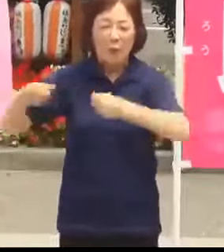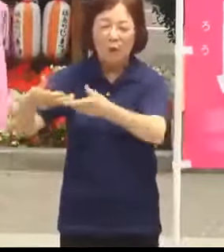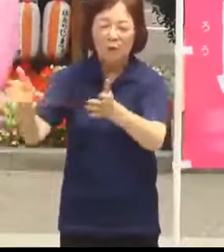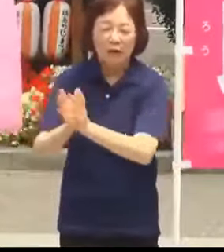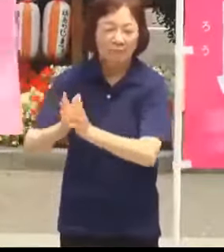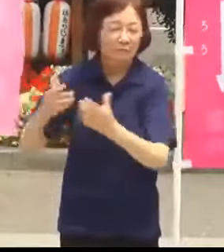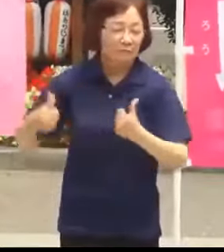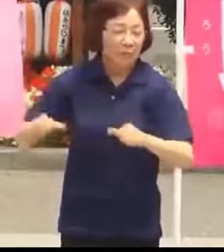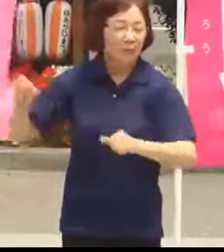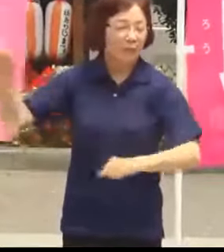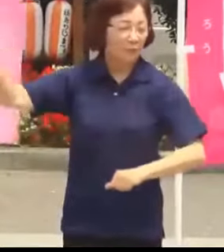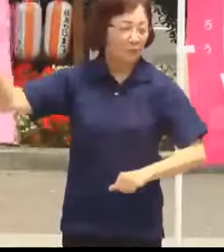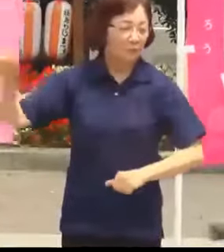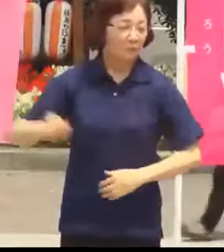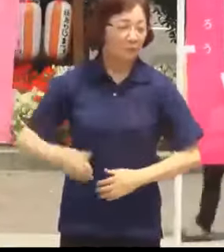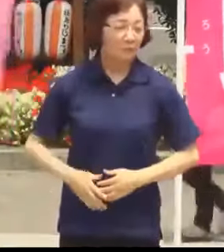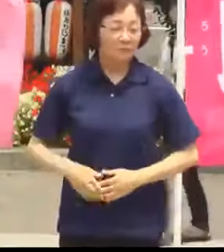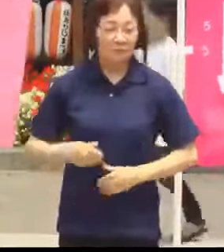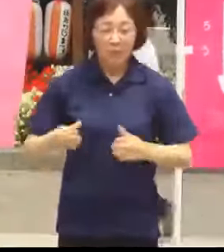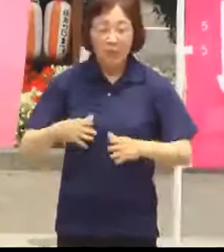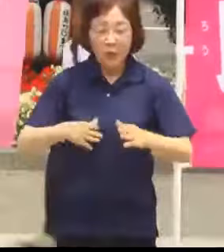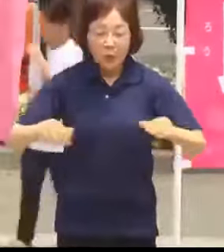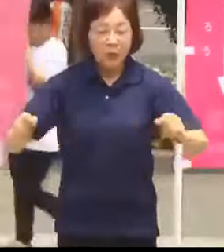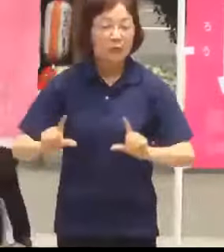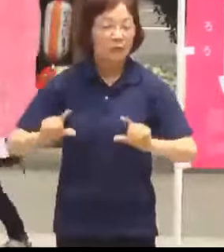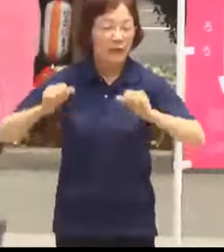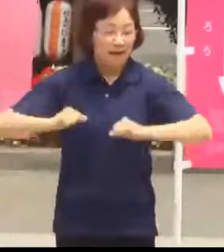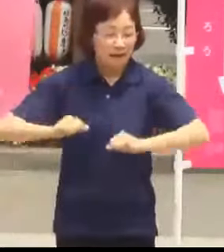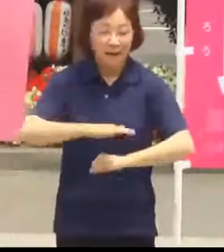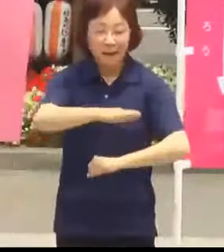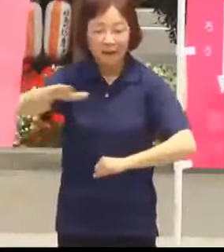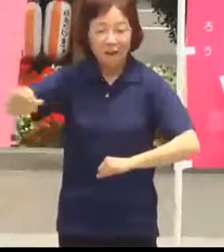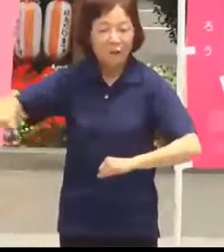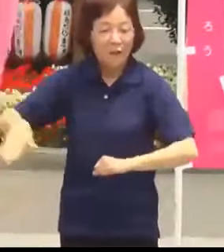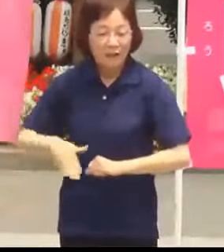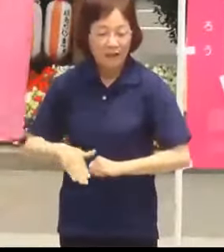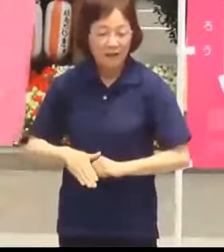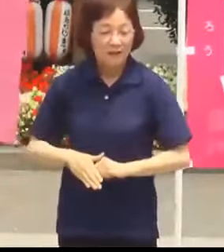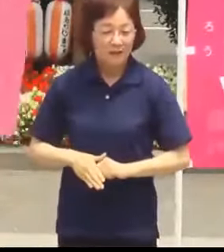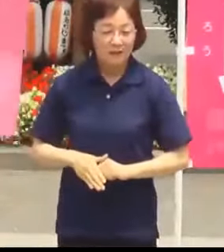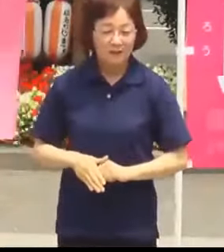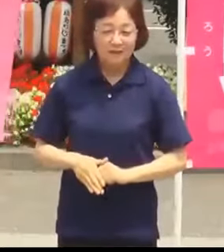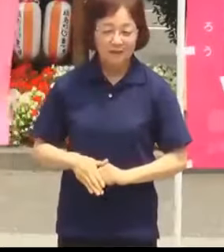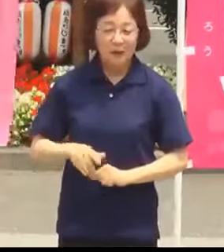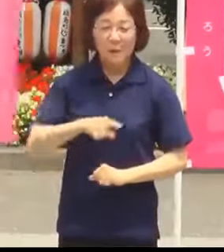ます今皆さんこの国に来ている方々受けているのは dv ですよ